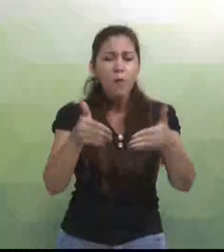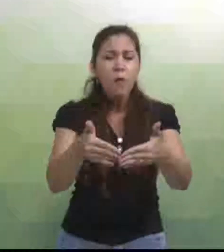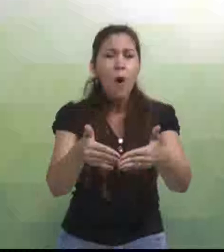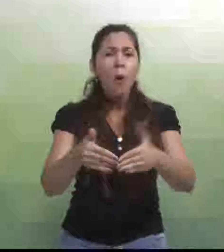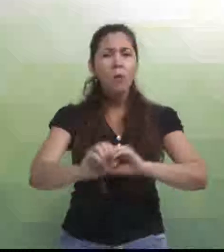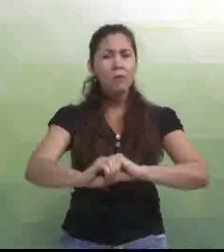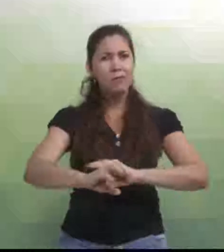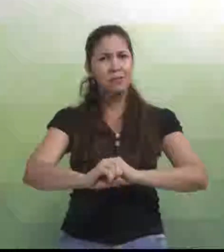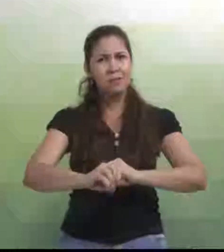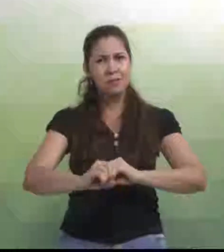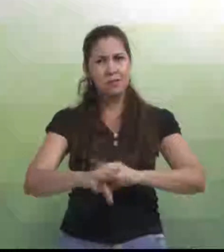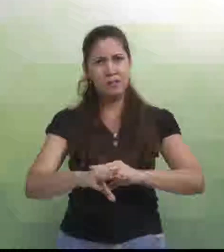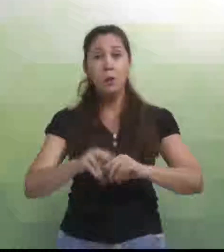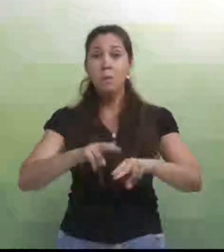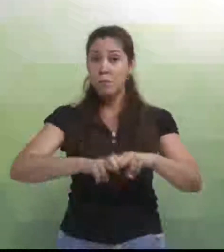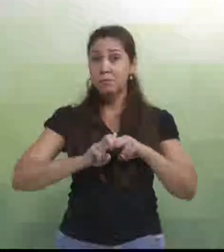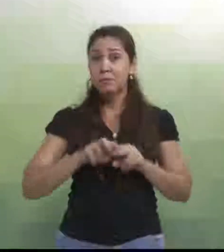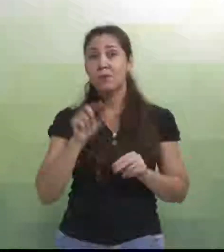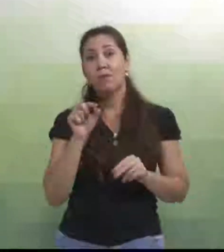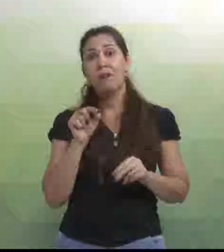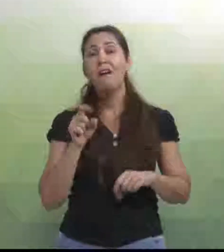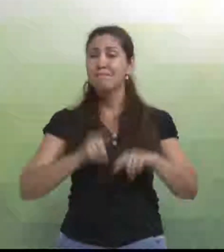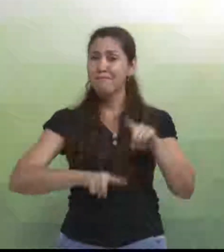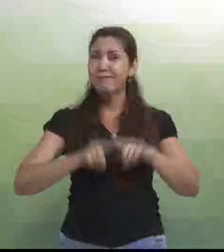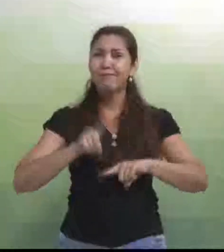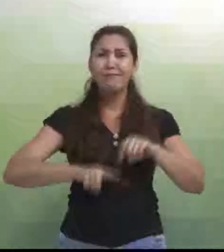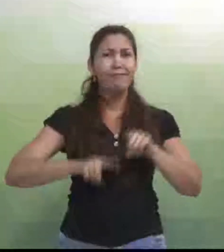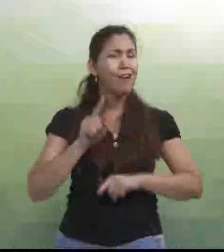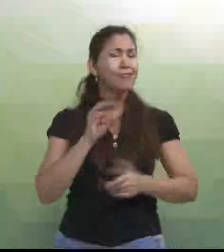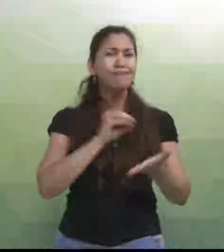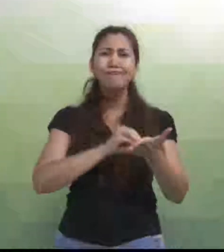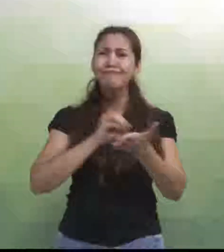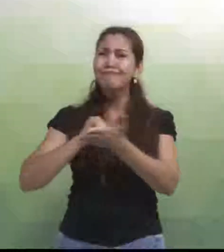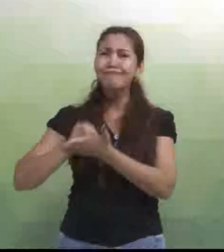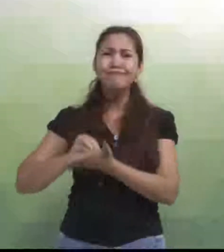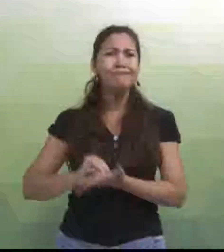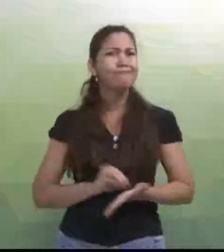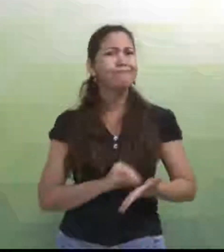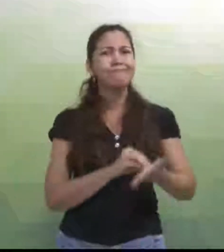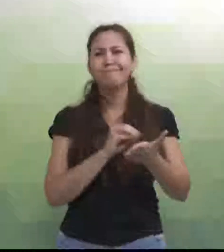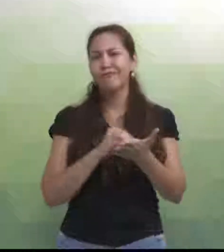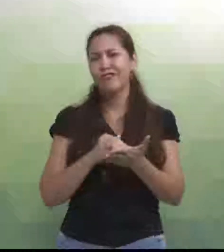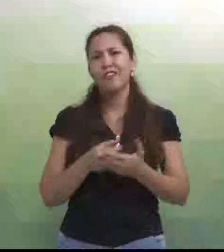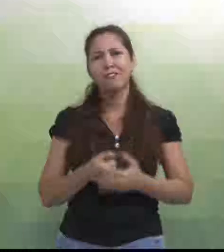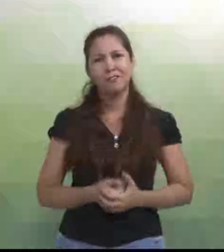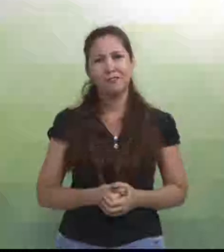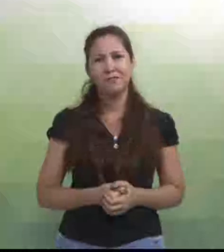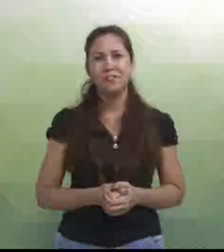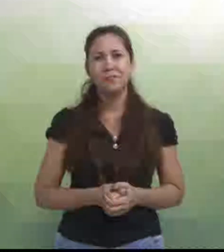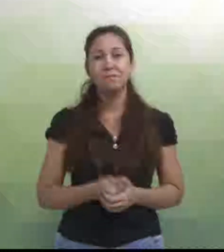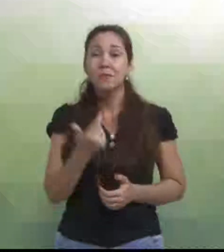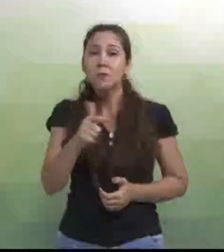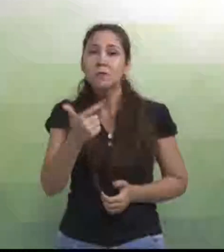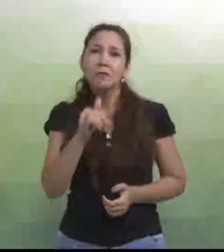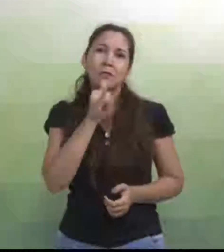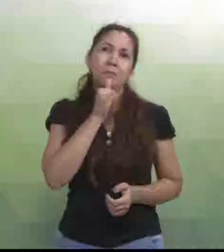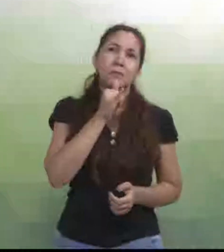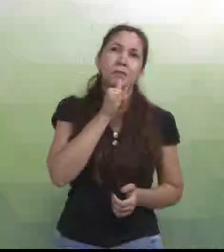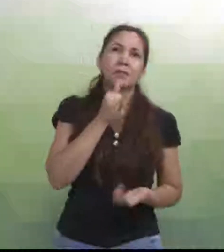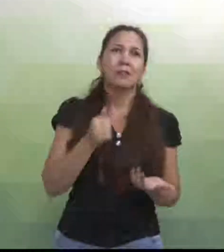isso, percebe-se que faltam muitos materiais. Por exemplo, nós podemos ter DVDs, livros,